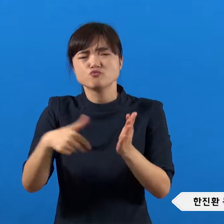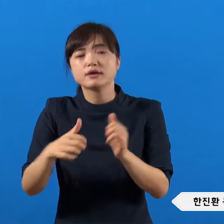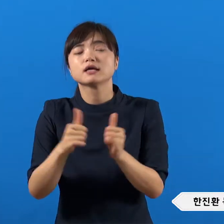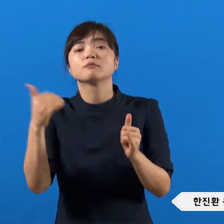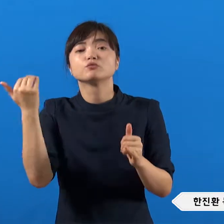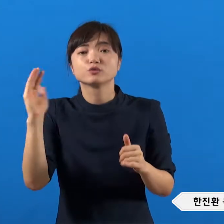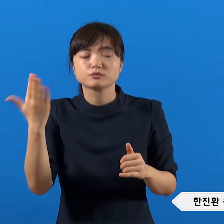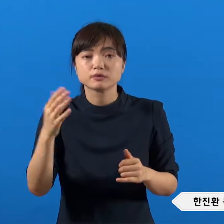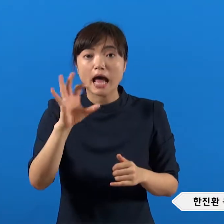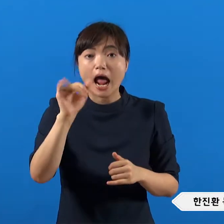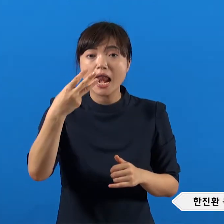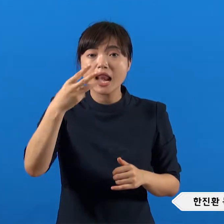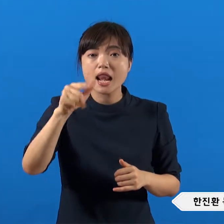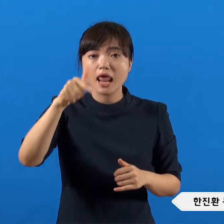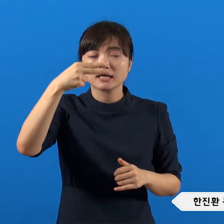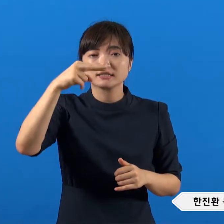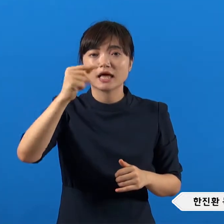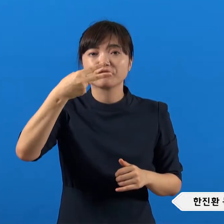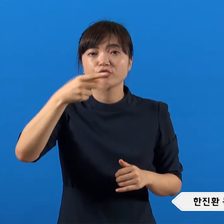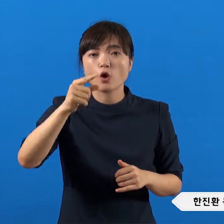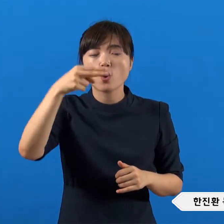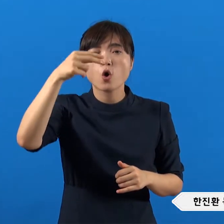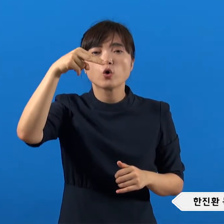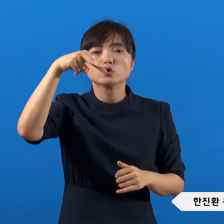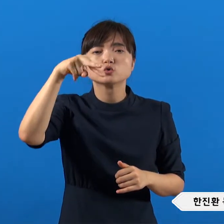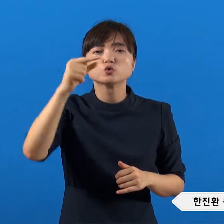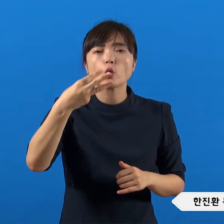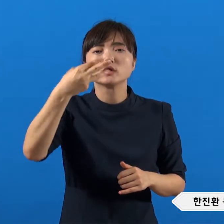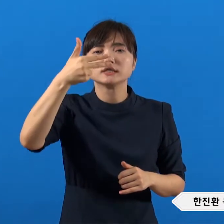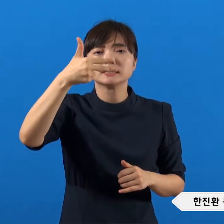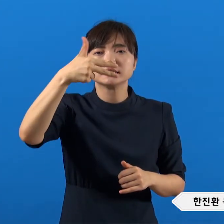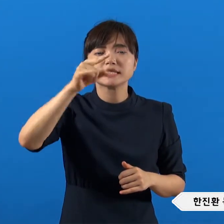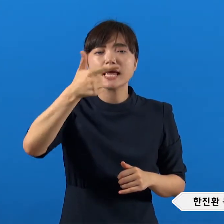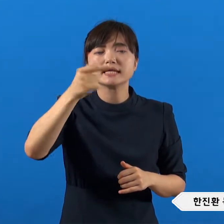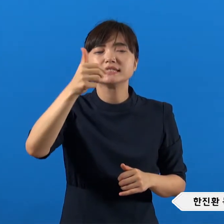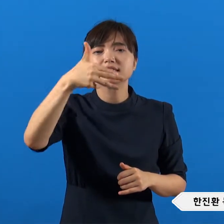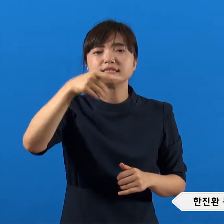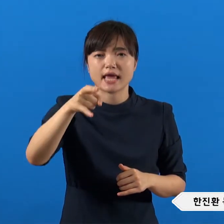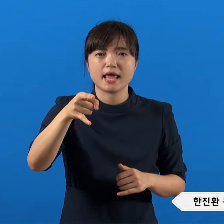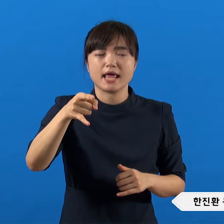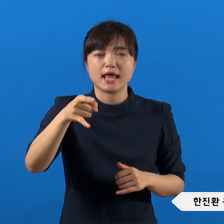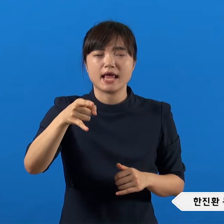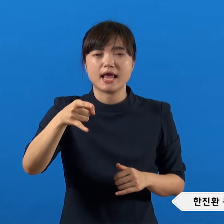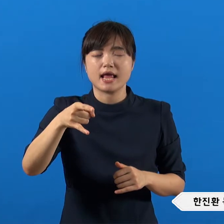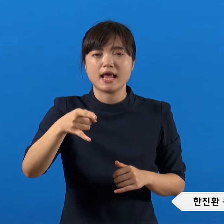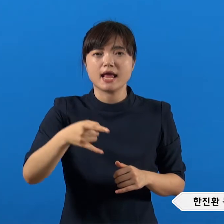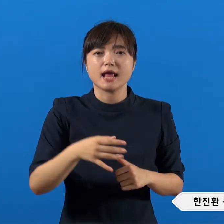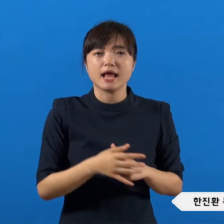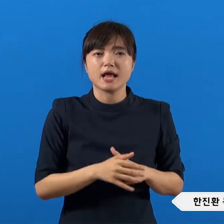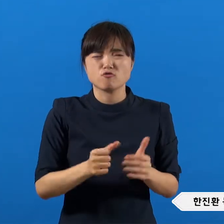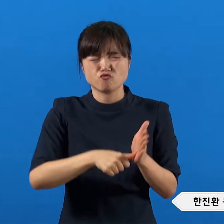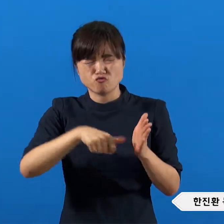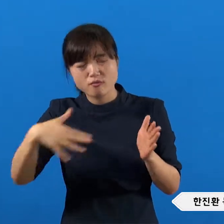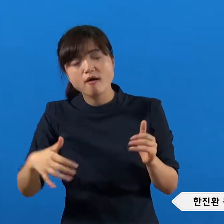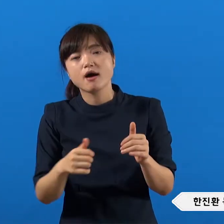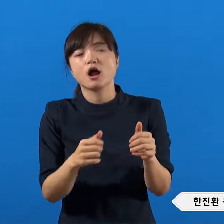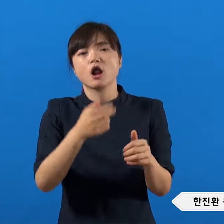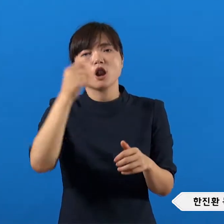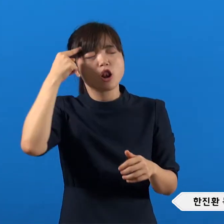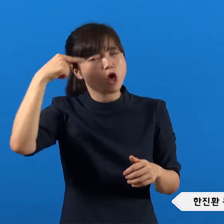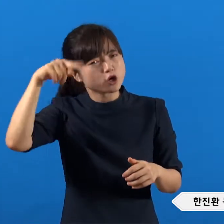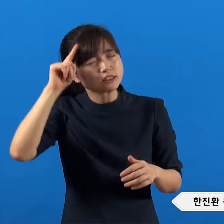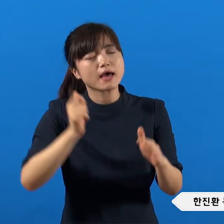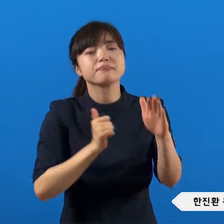이름은 알렉산드 솔제니친입니다. 수용소 군도로 우리에게 잘 알려져 있는 그런